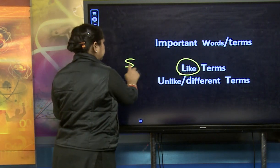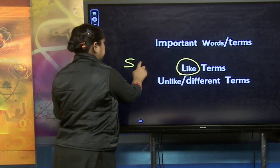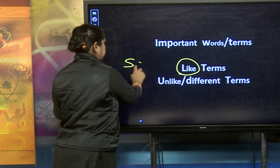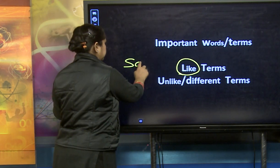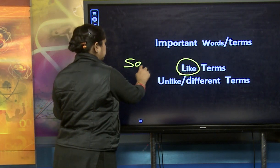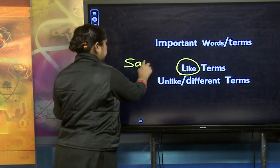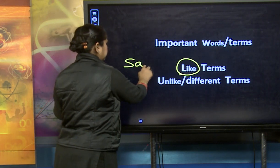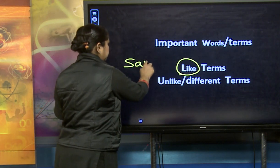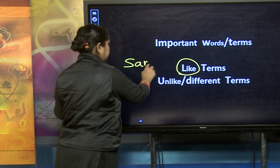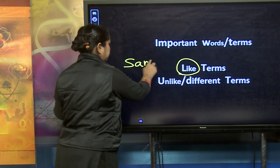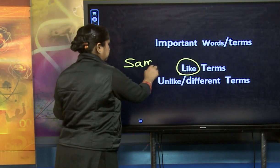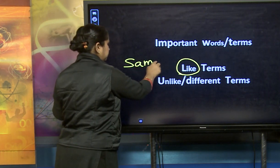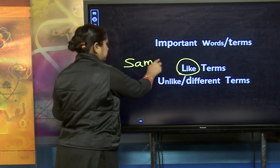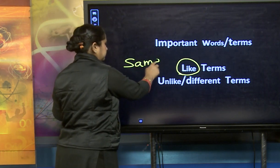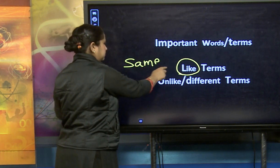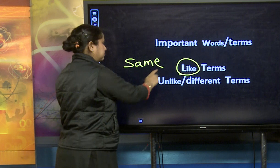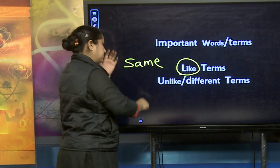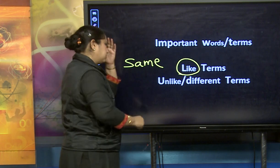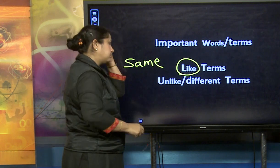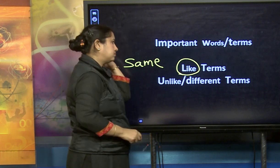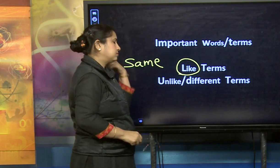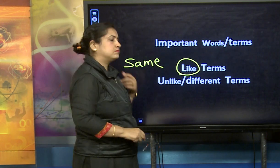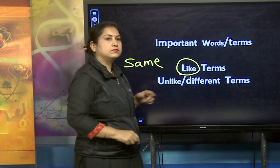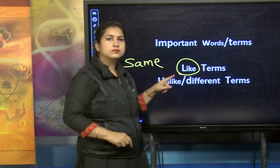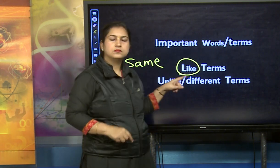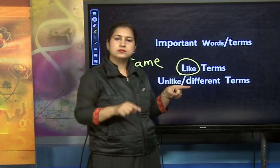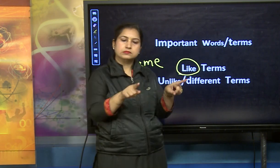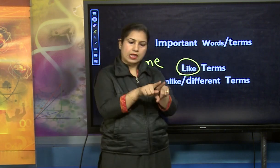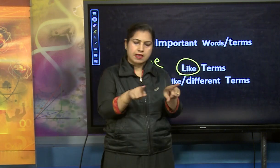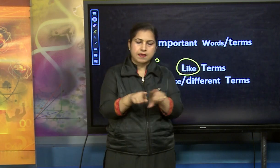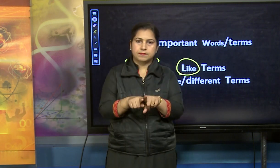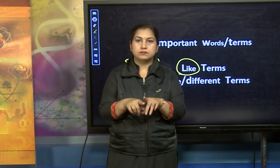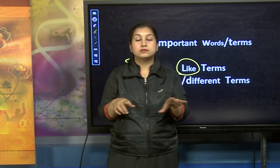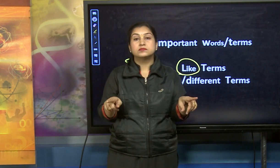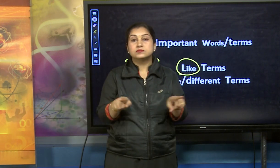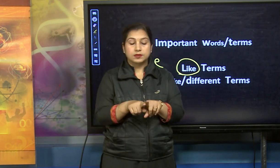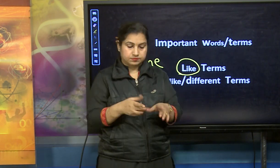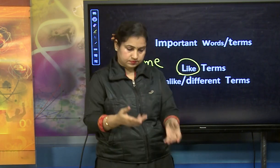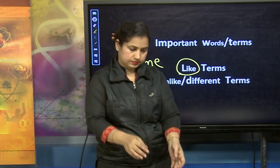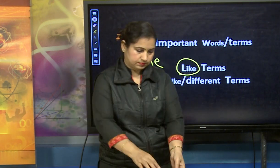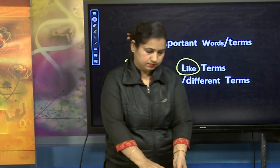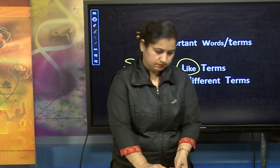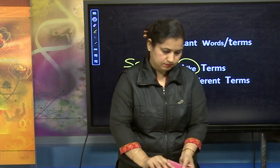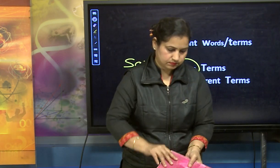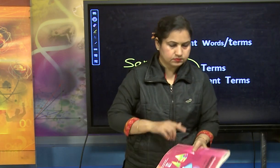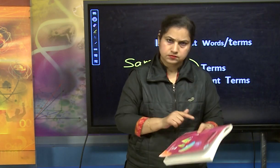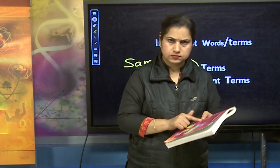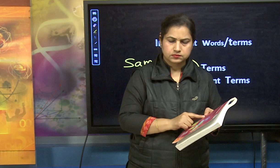है तो इसे अंग्रेजी में और हम क्या कह सकते हैं सेम है जैसे कि कि